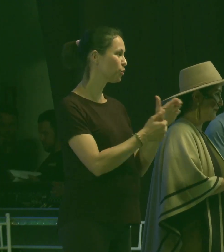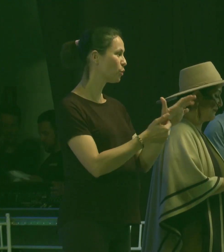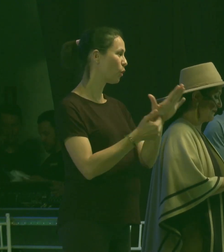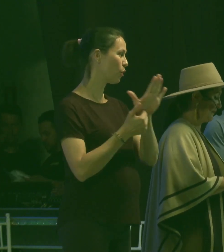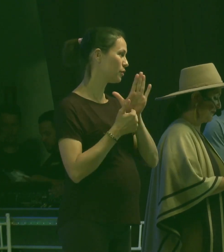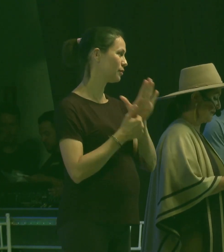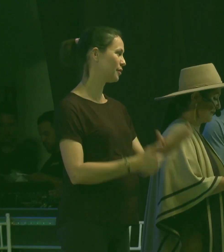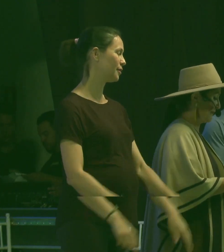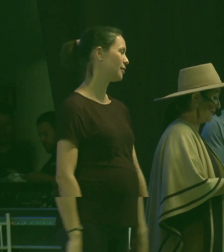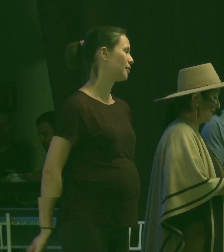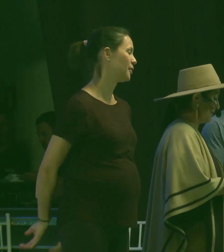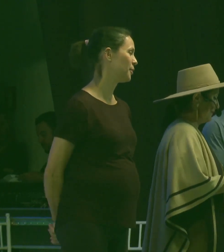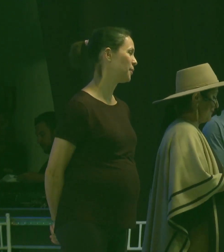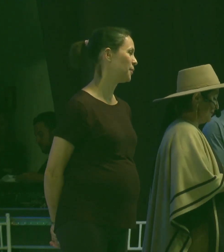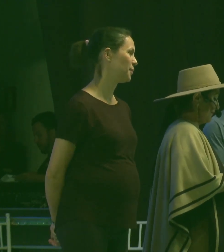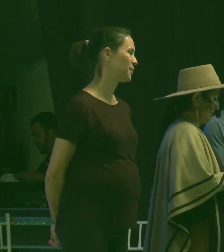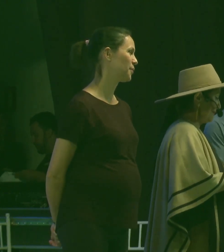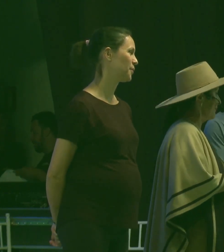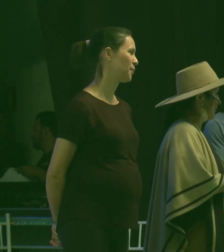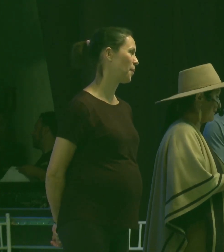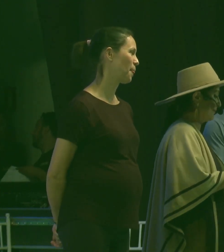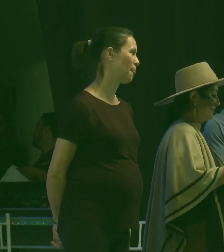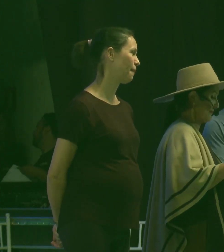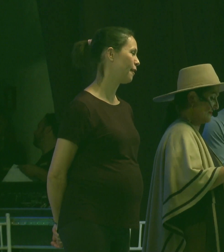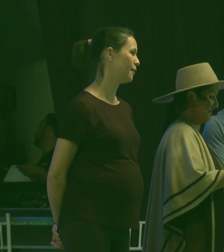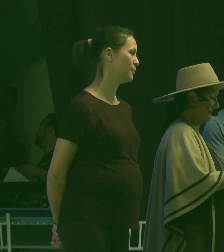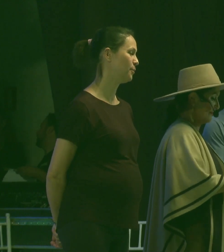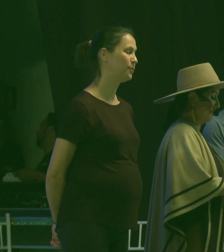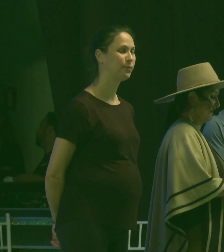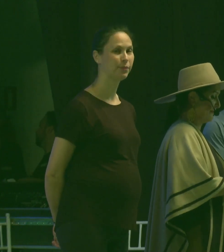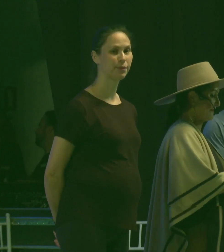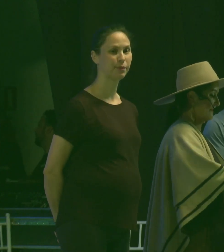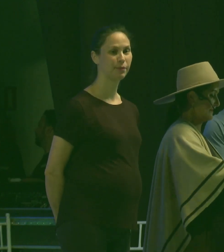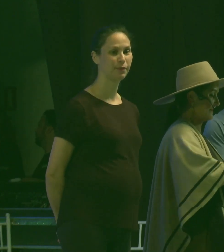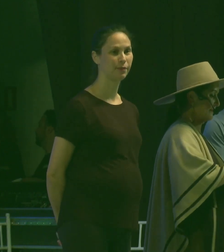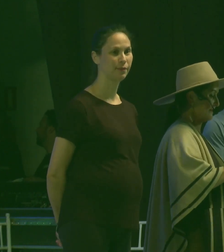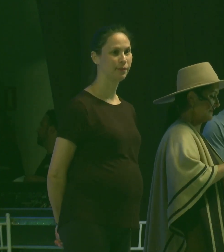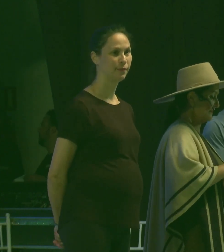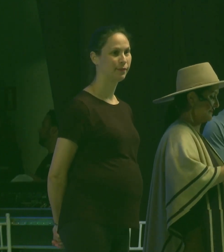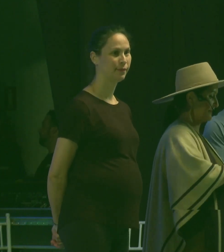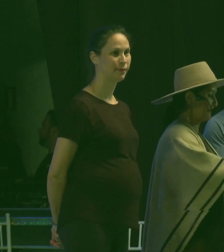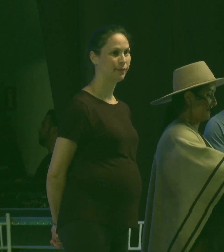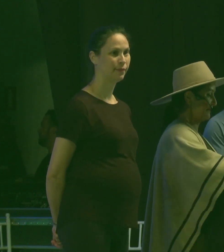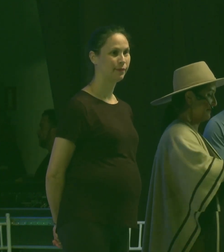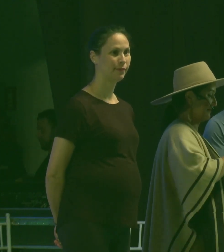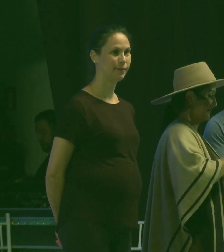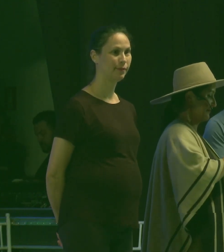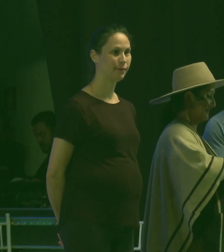Aplausos.